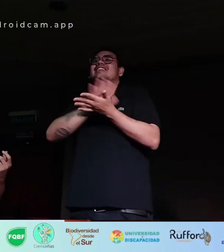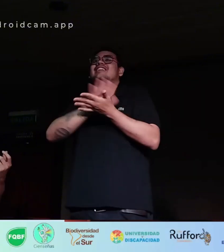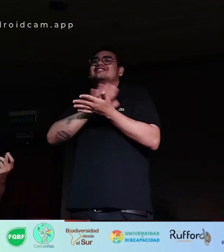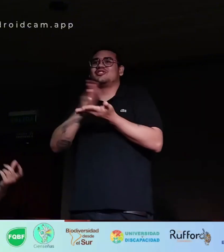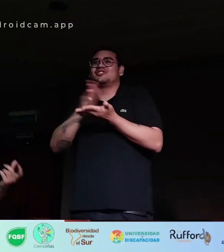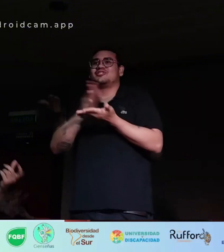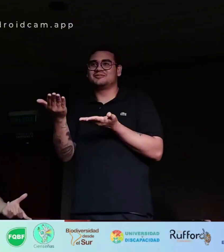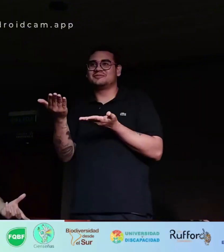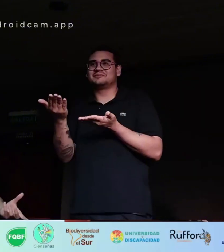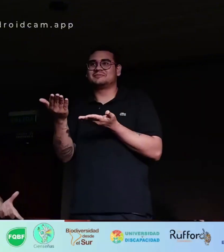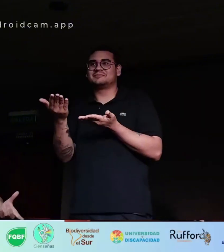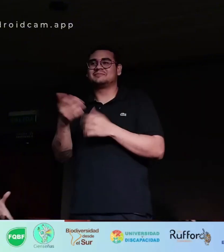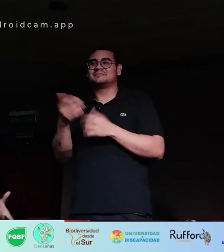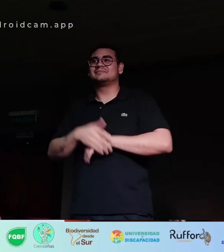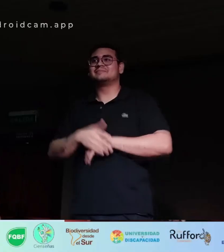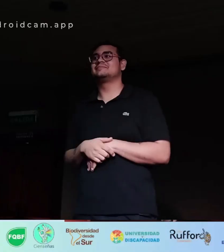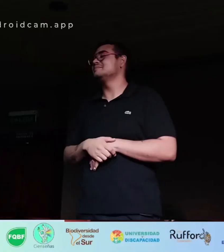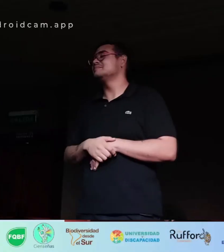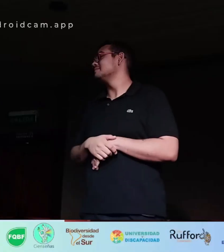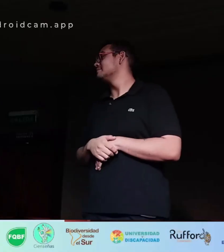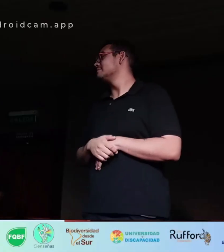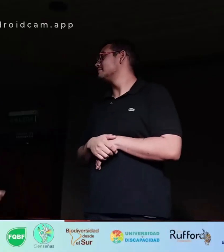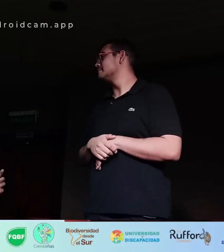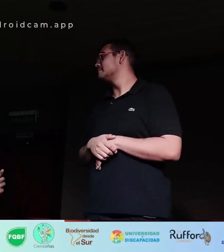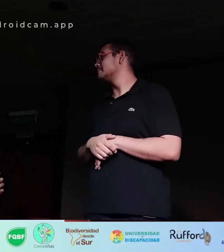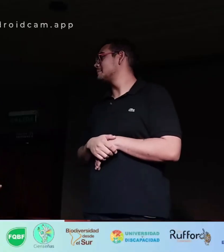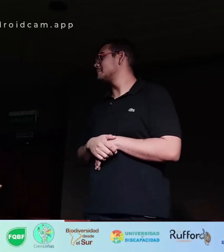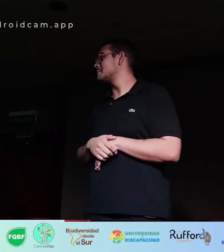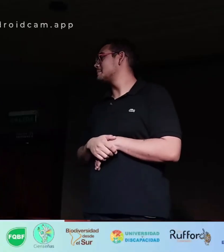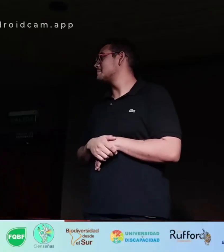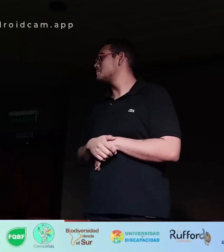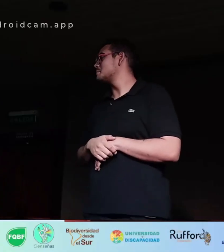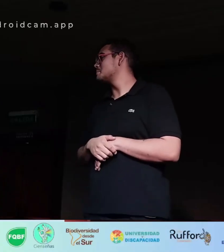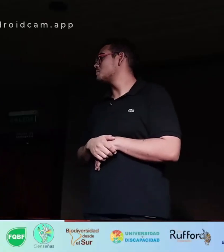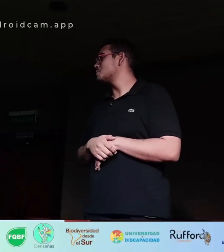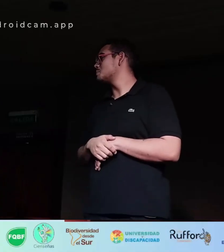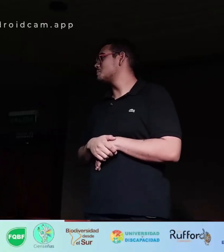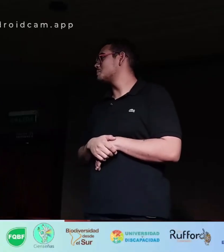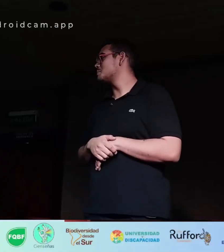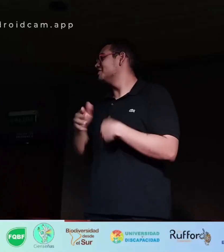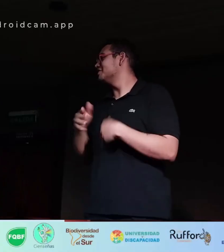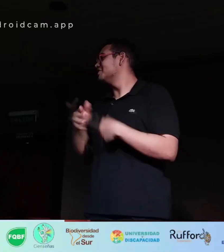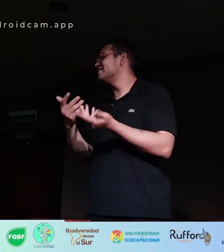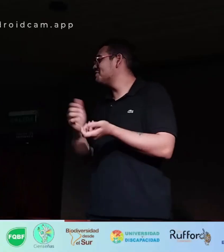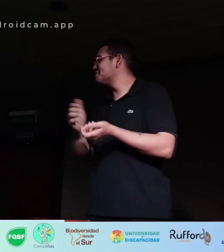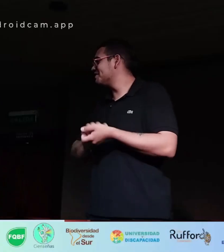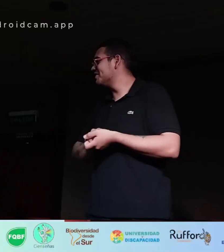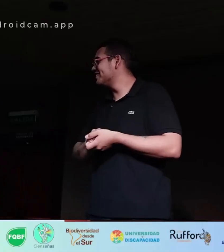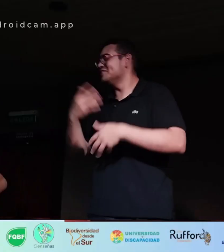En la universidad ya montamos un servidor, no sé si servidor, no, ¿no?